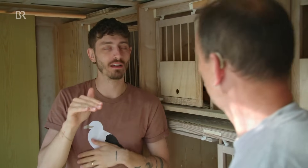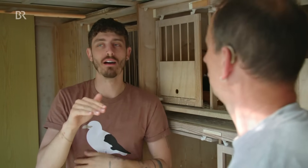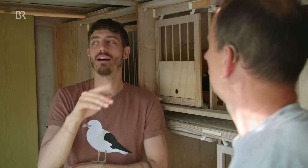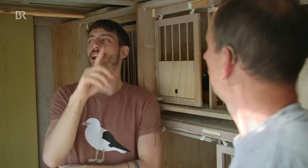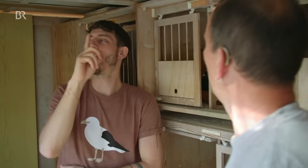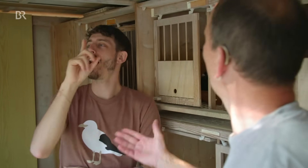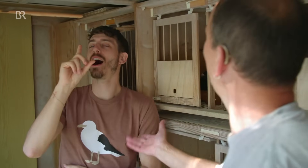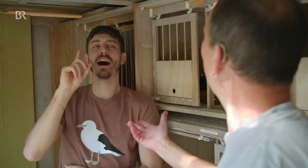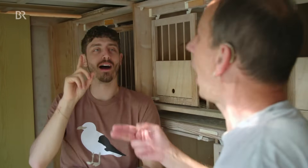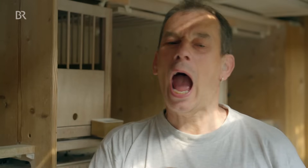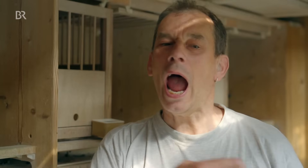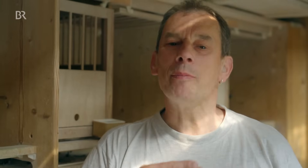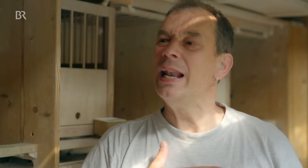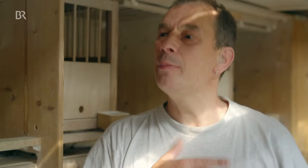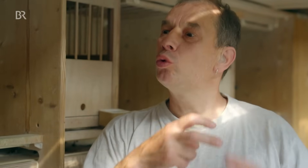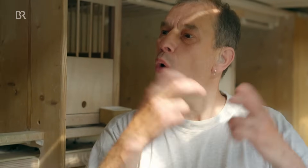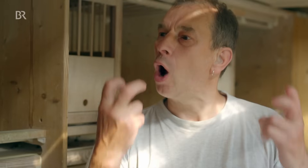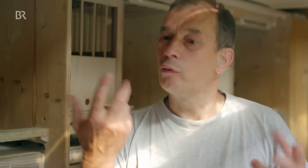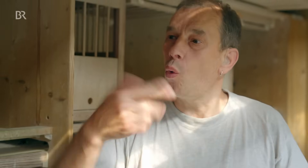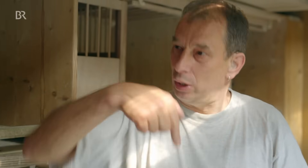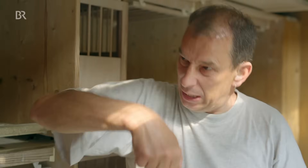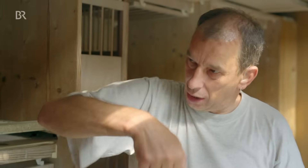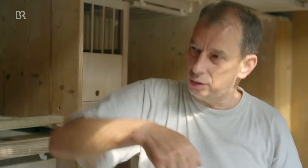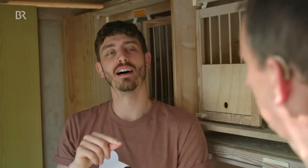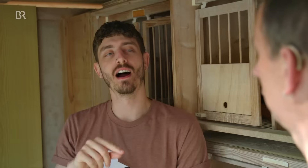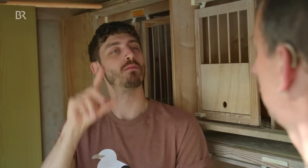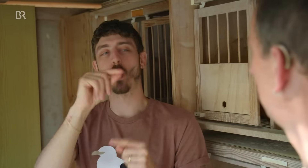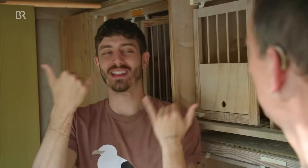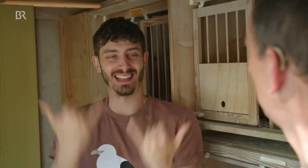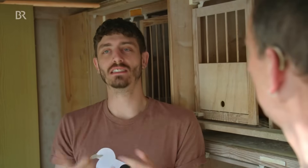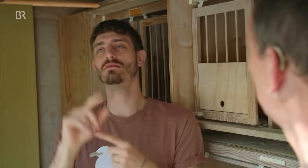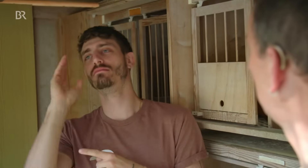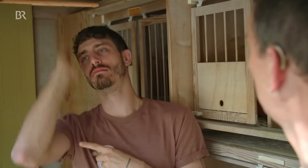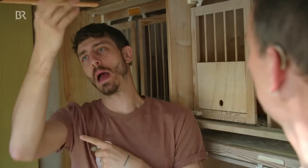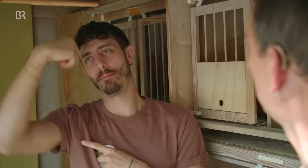Genau. Ah. Und ihr Zuhause ist ja eben hier. Das bedeutet, dass ich jetzt nach Berlin keine